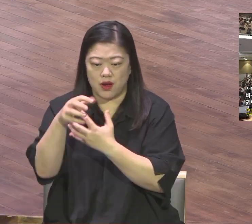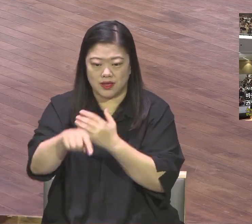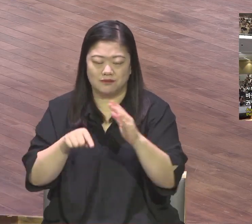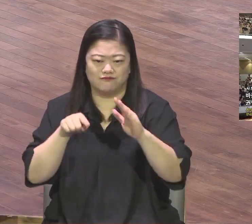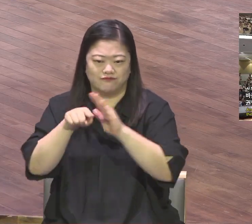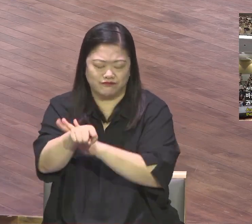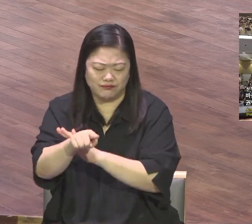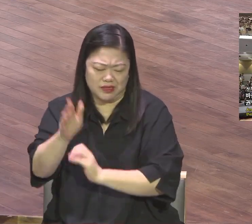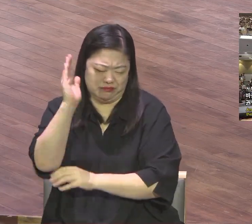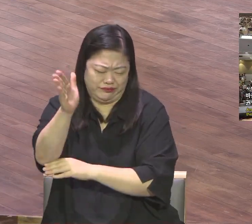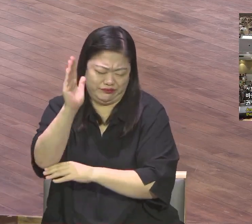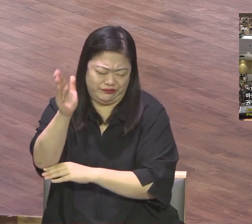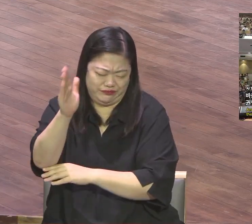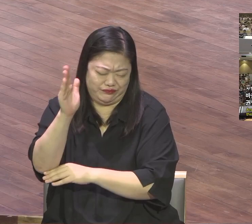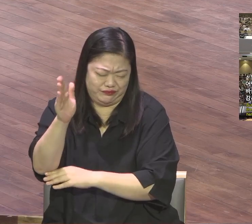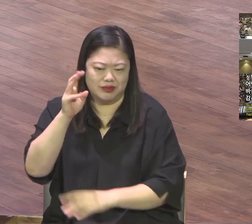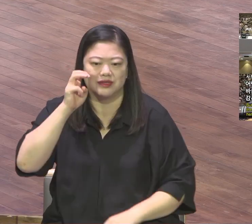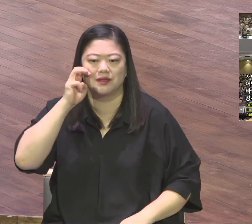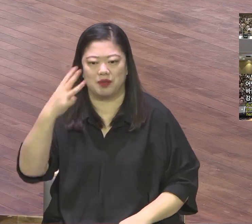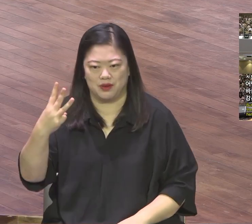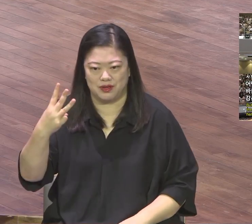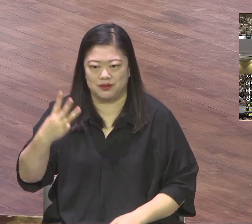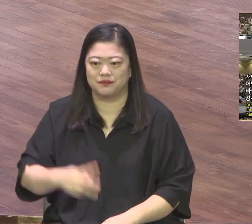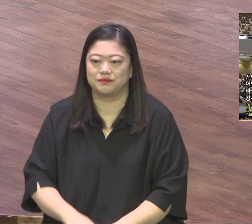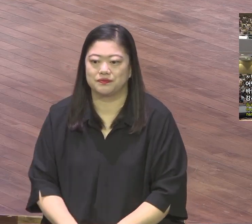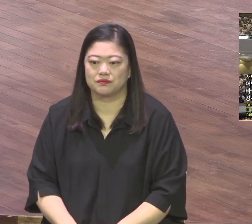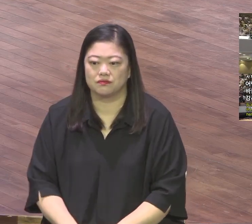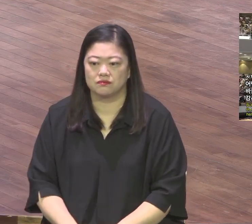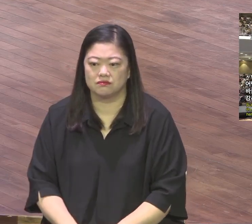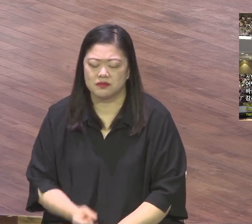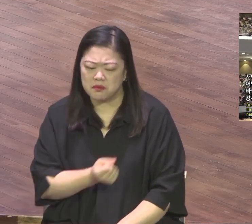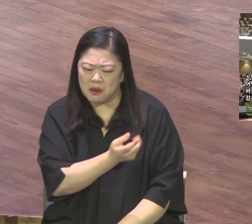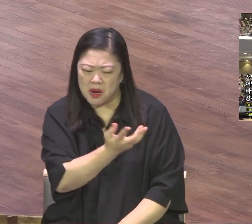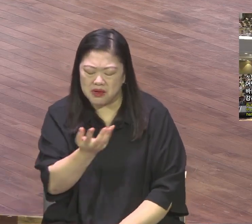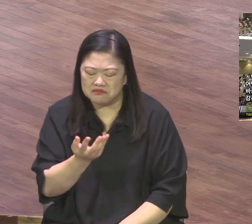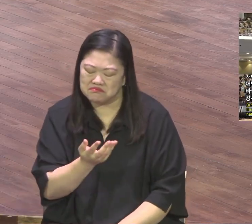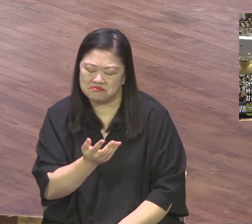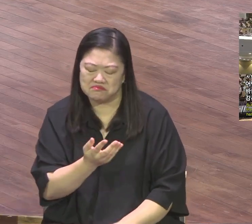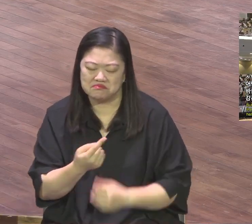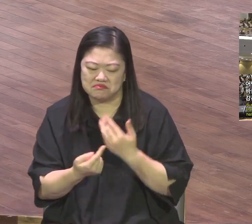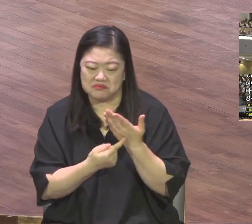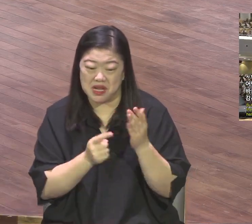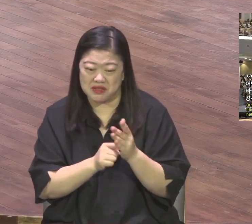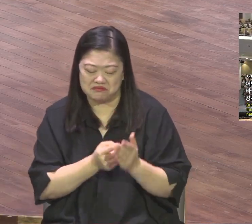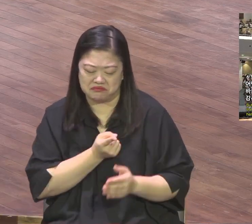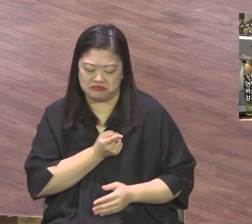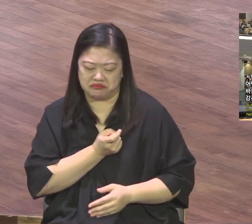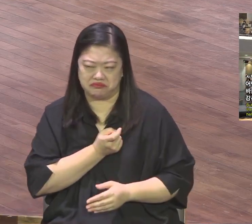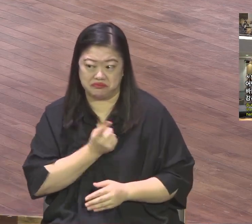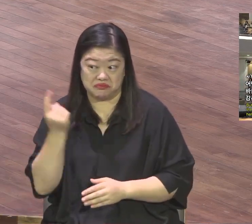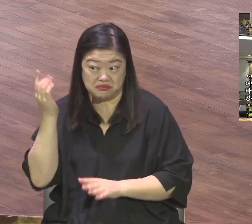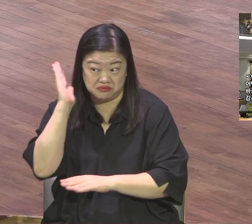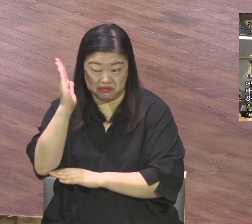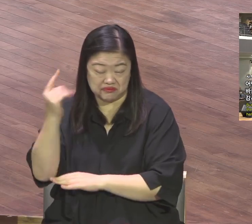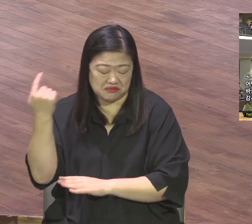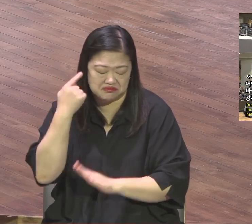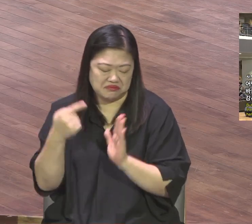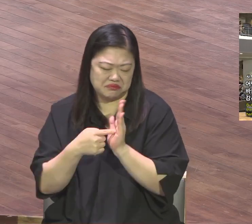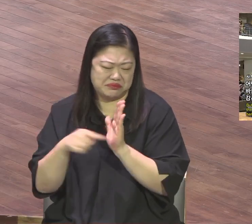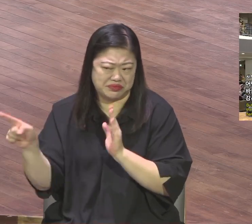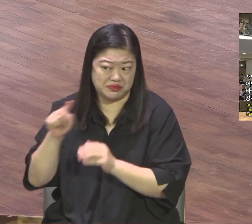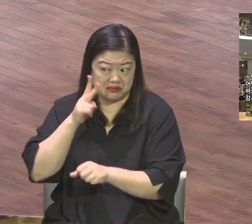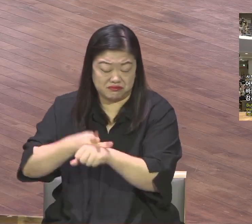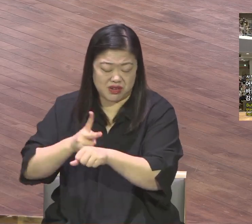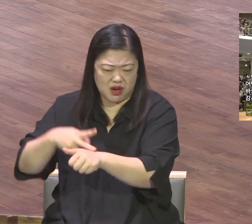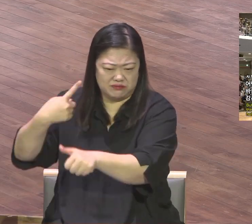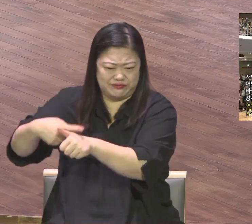하나님 나라에 관하여 강론하며 권면하되 어떤 사람들은 마음이 굳어 순종하지 않고 무리 앞에서 이 돌을 비방하거늘 바울이